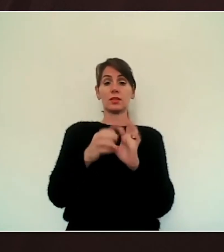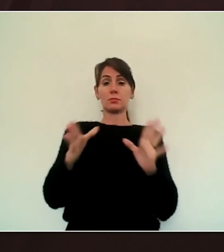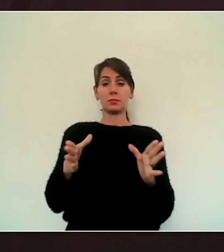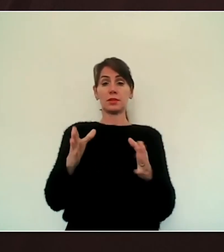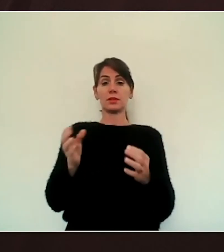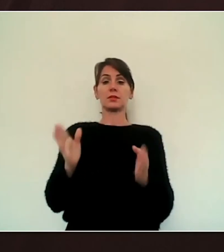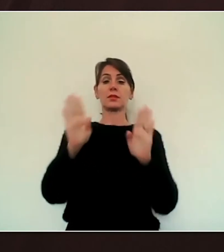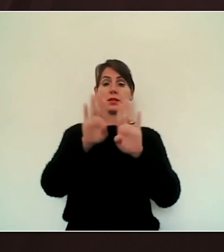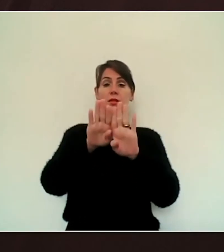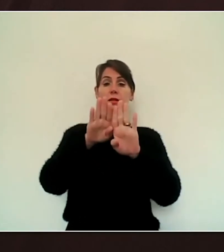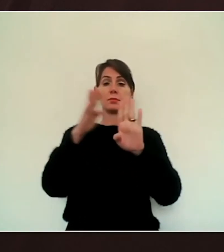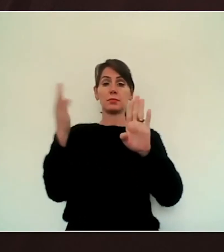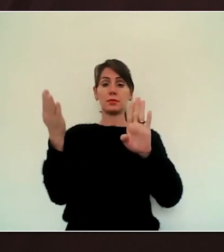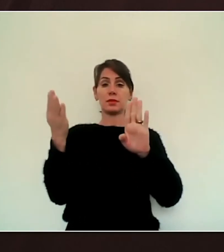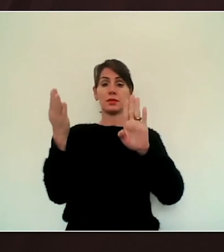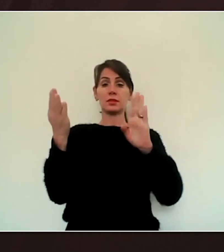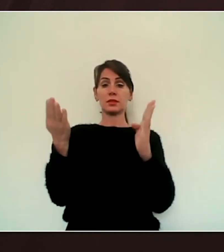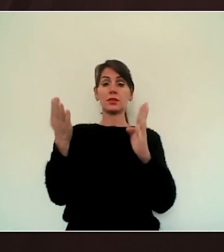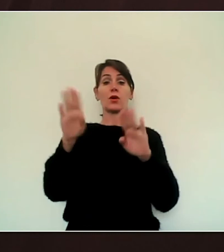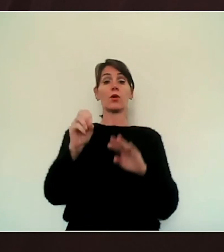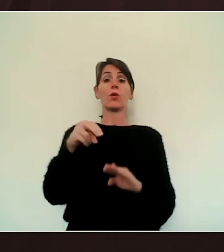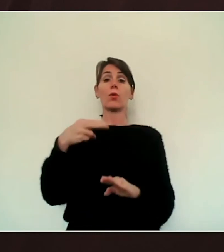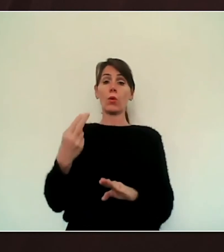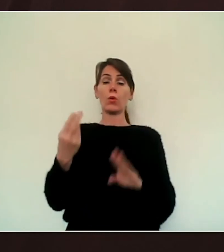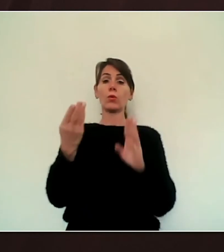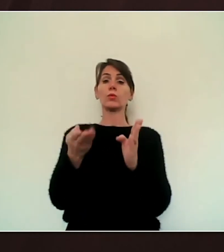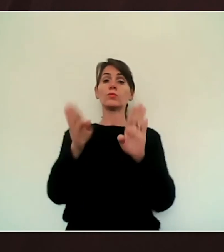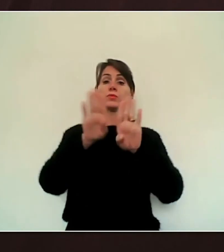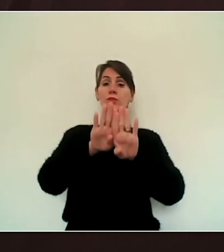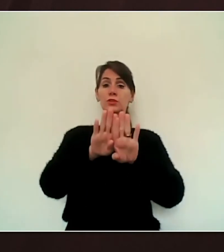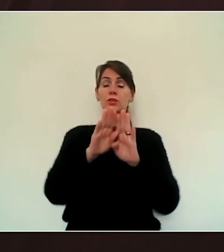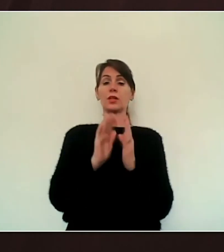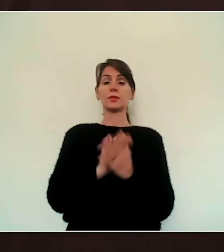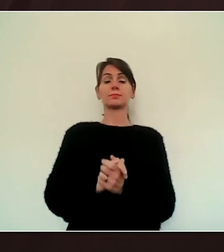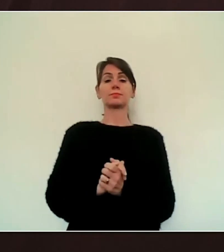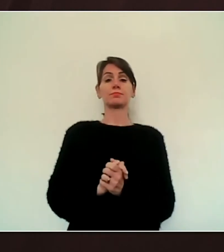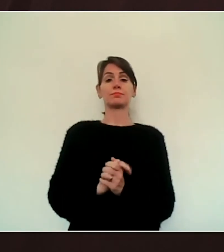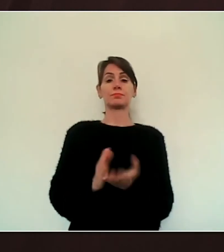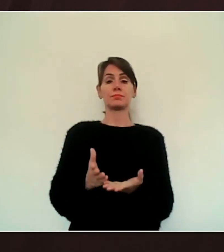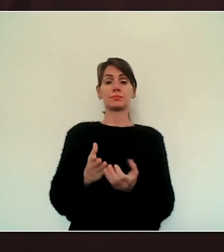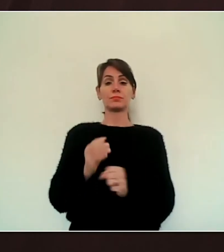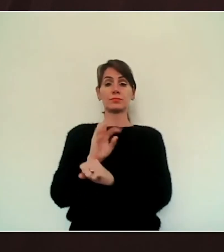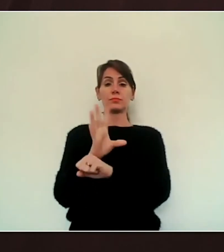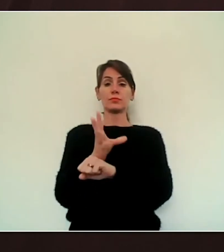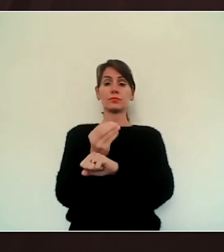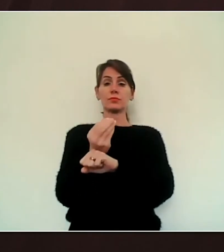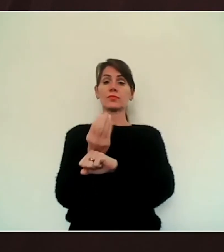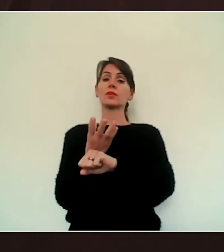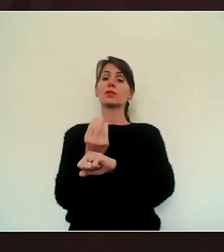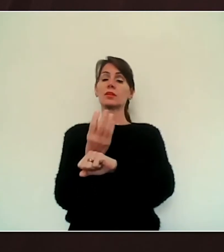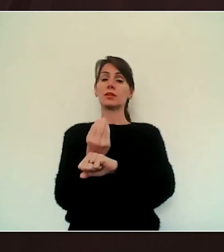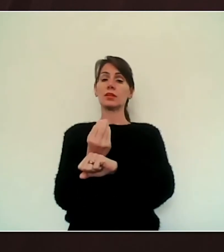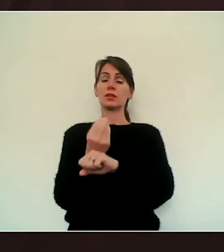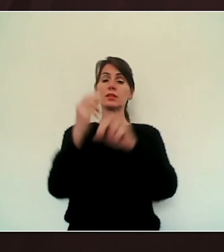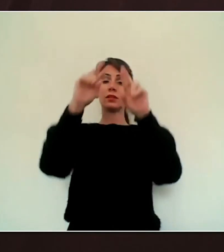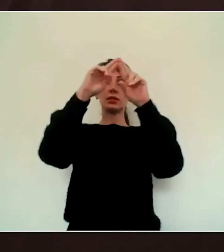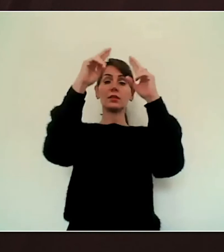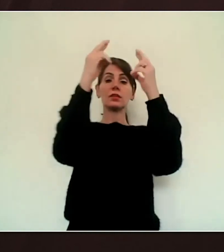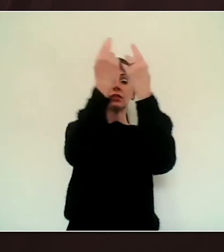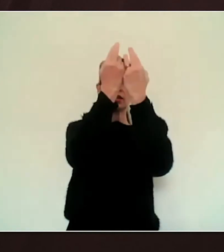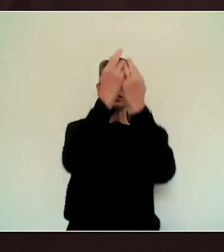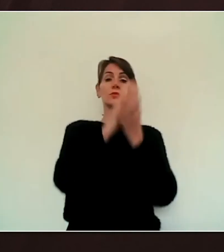Ele deu, nessa igreja, nós temos um Senhor que pode abrir a porta do reino para as pessoas ou fechar a porta do reino para as